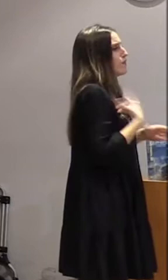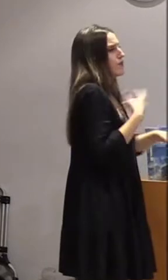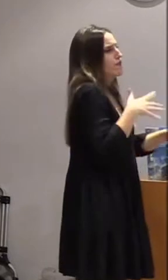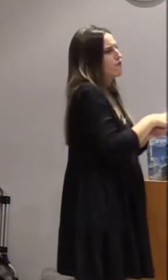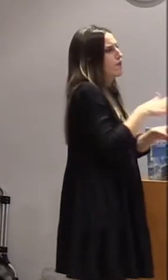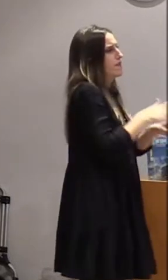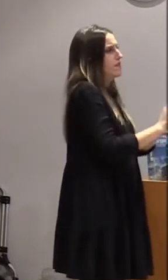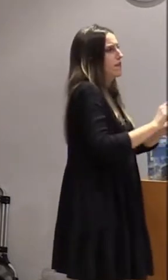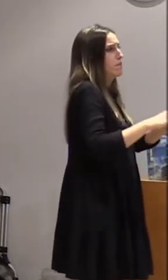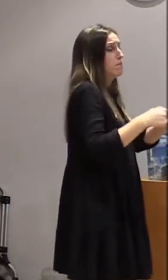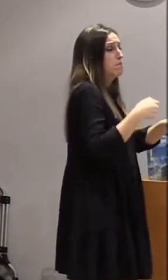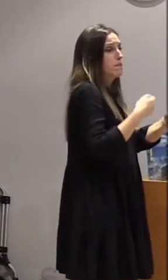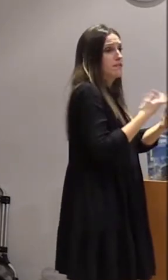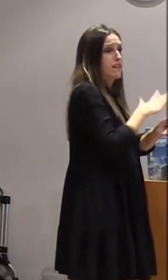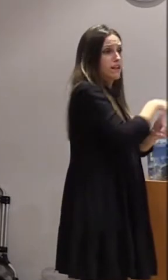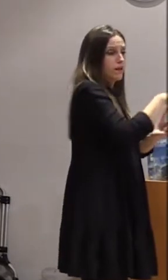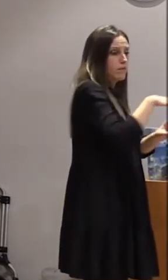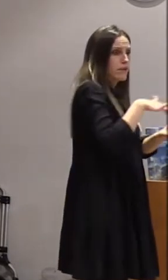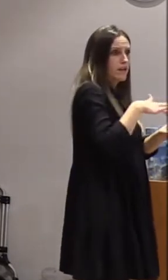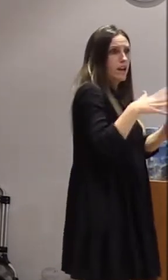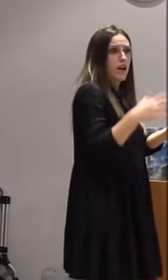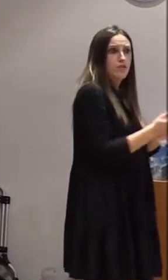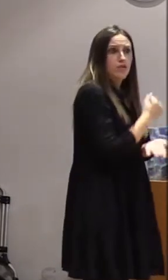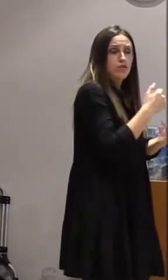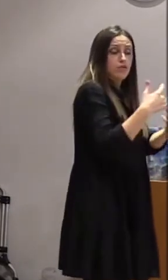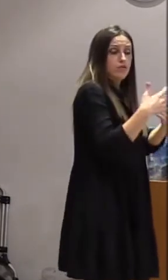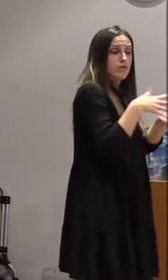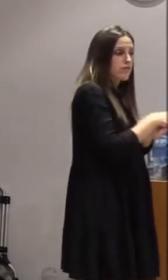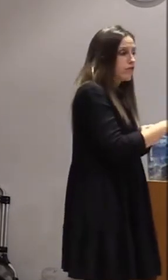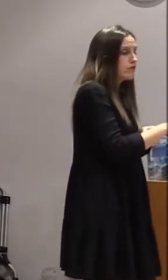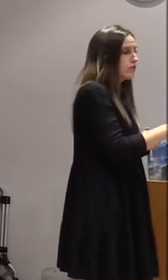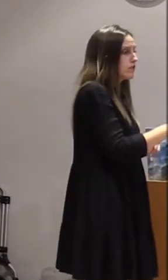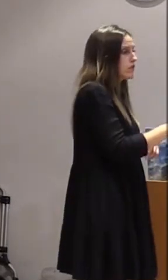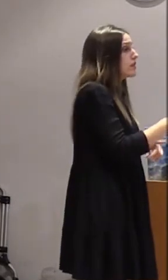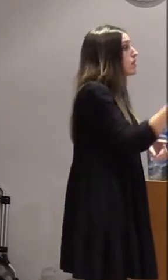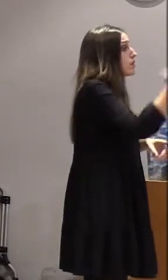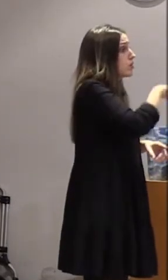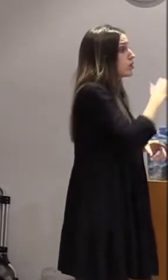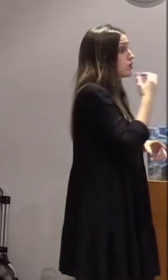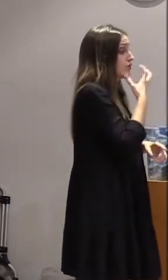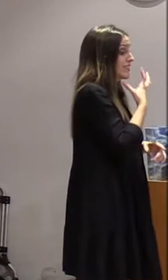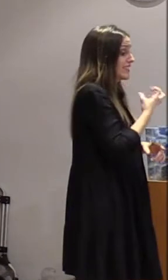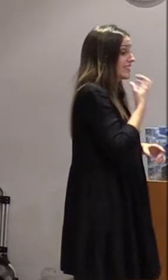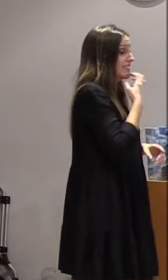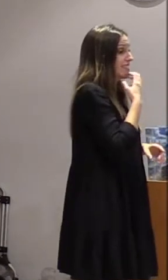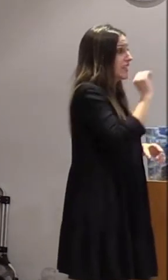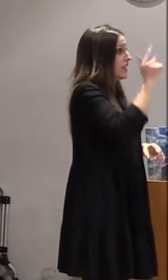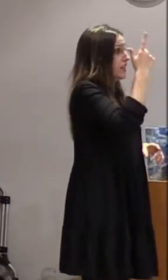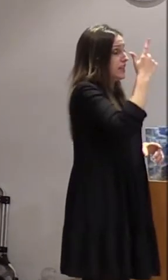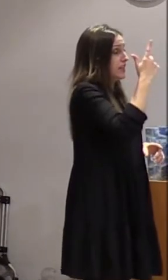Nos influye a todos. A vosotros, que estáis tristes si hay 5 días seguidos que no veis el sol, y a los artistas.